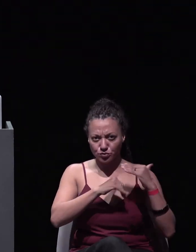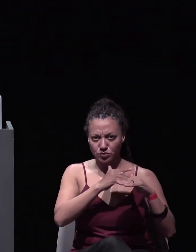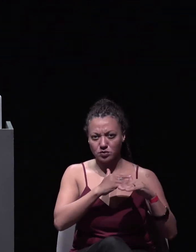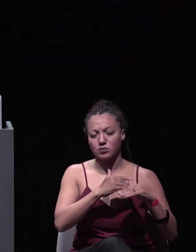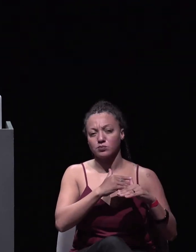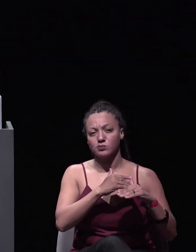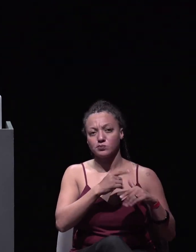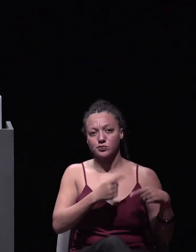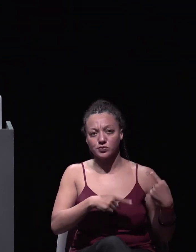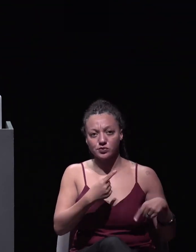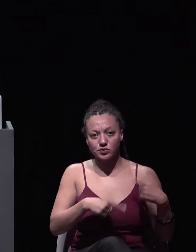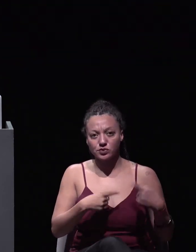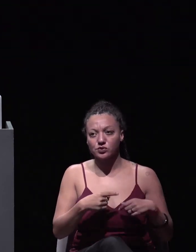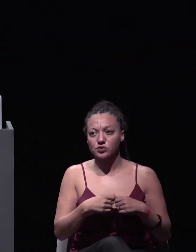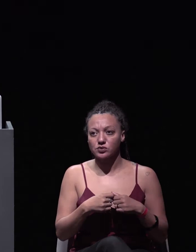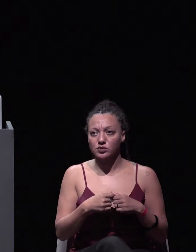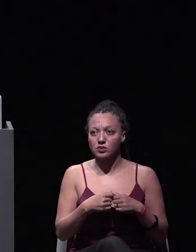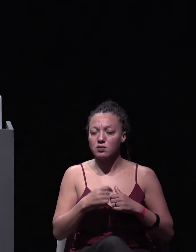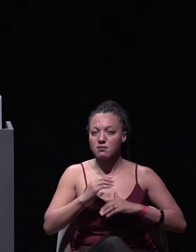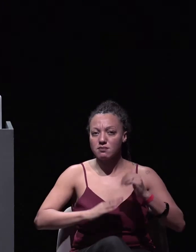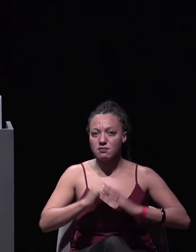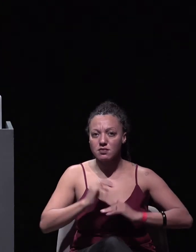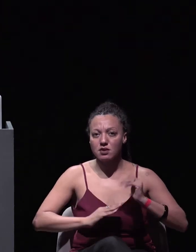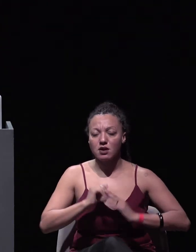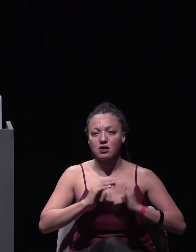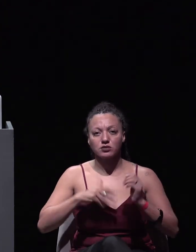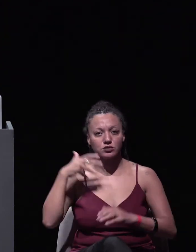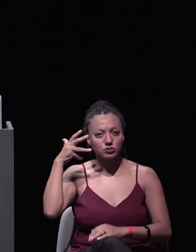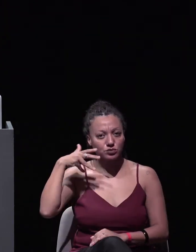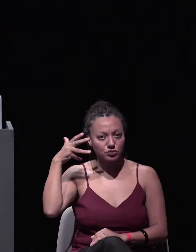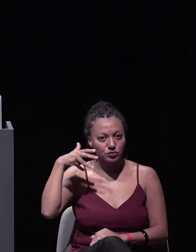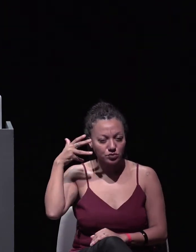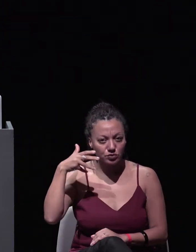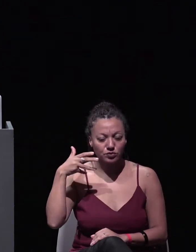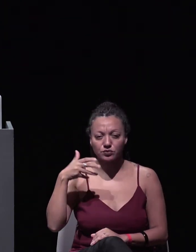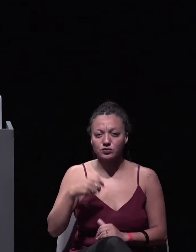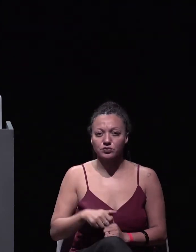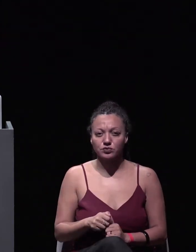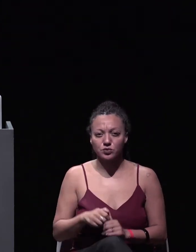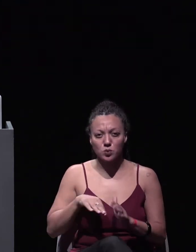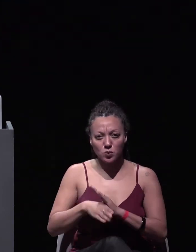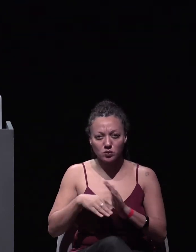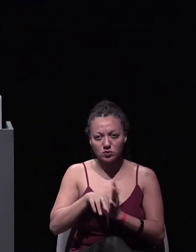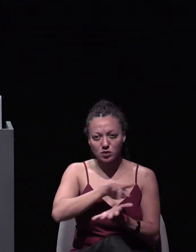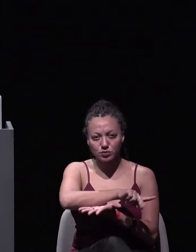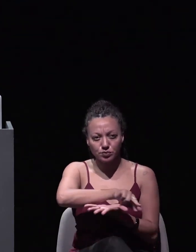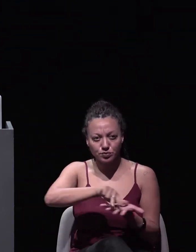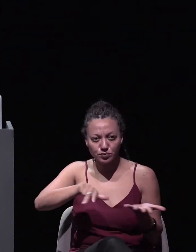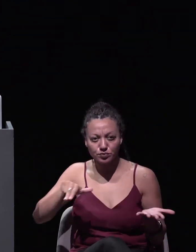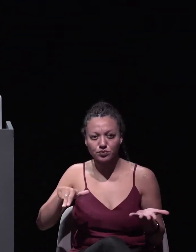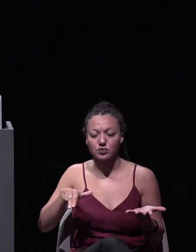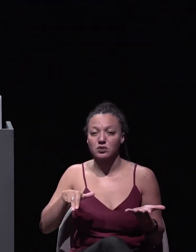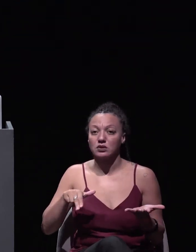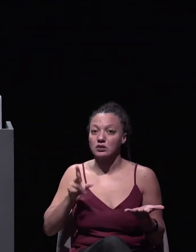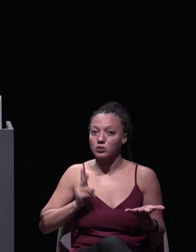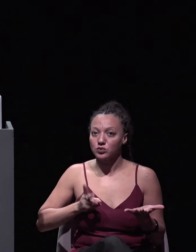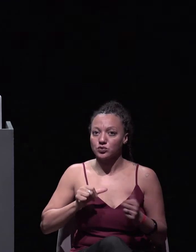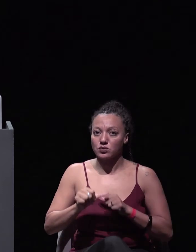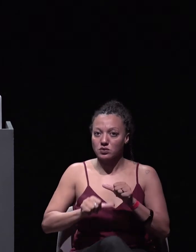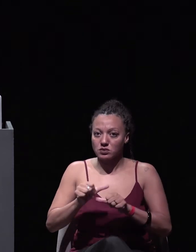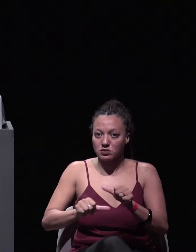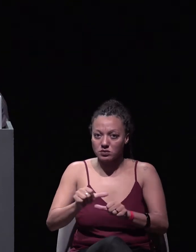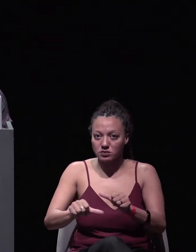a posicionamentos diante de práticas discursivas, sendo conceitos múltiplos e em constante transformação,